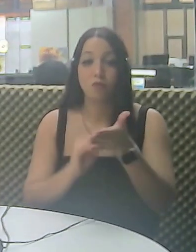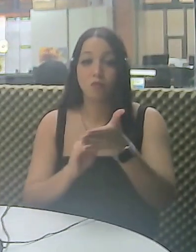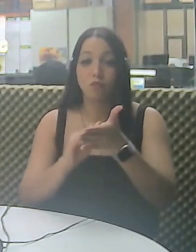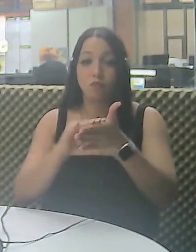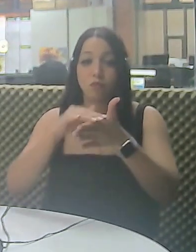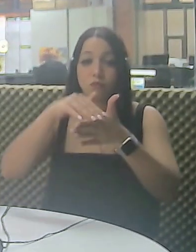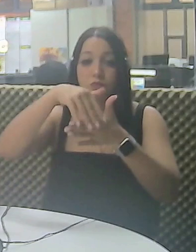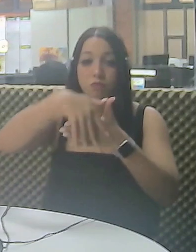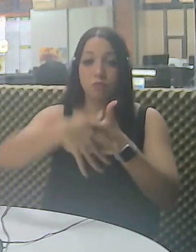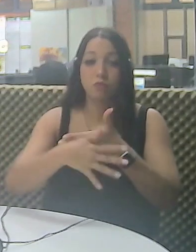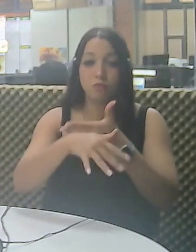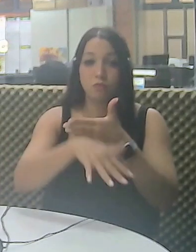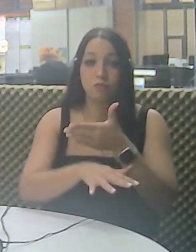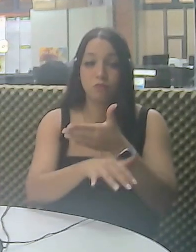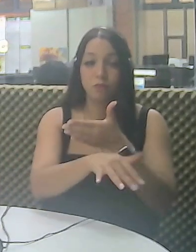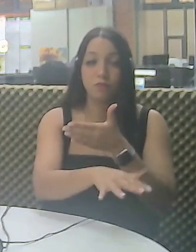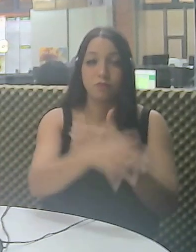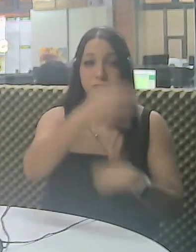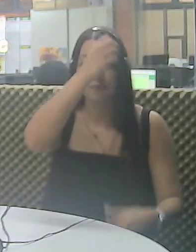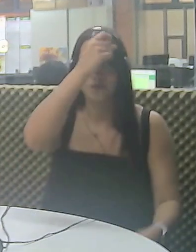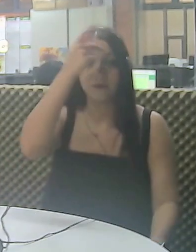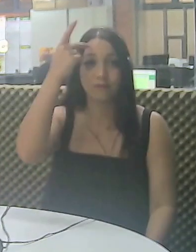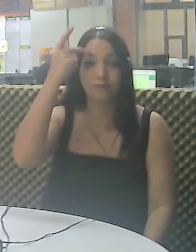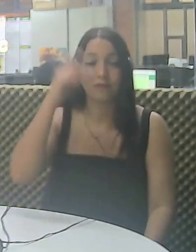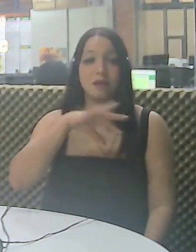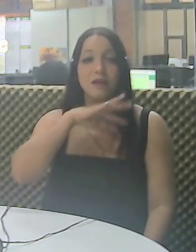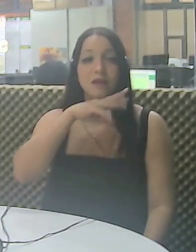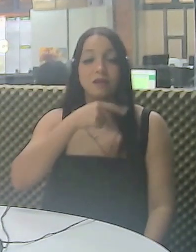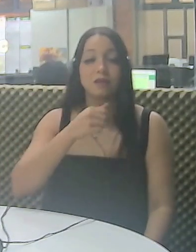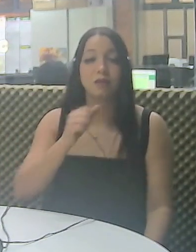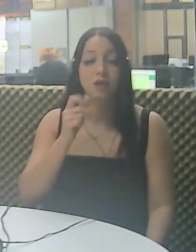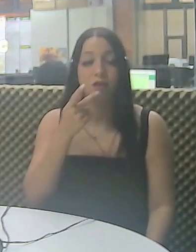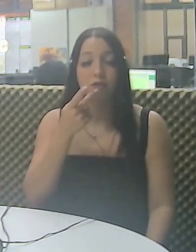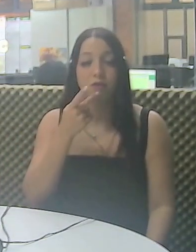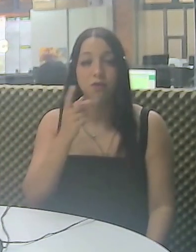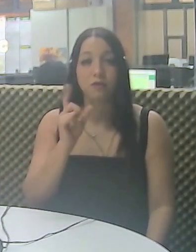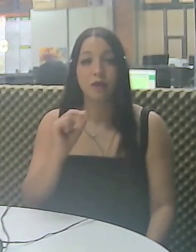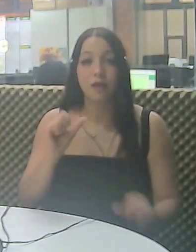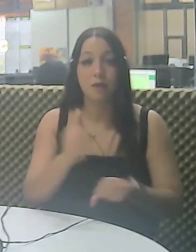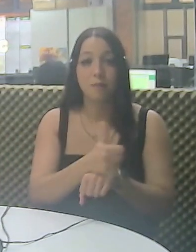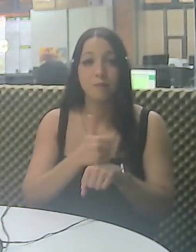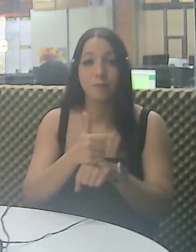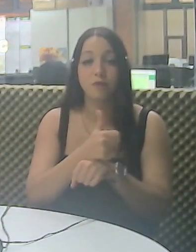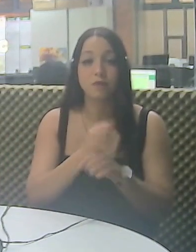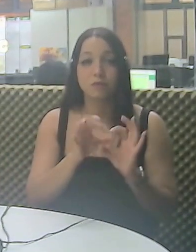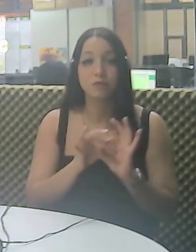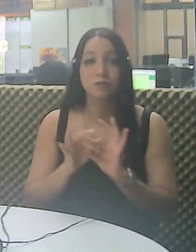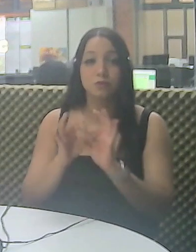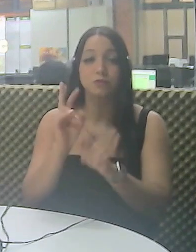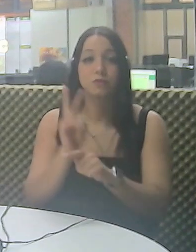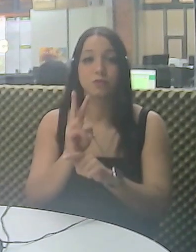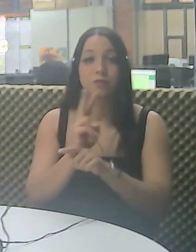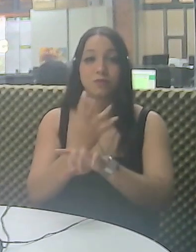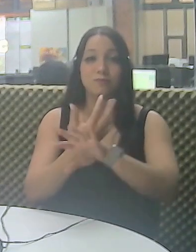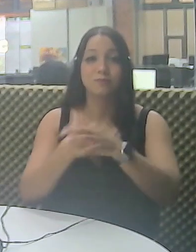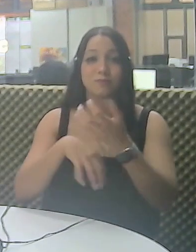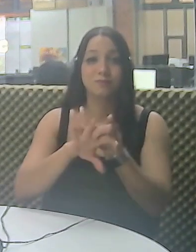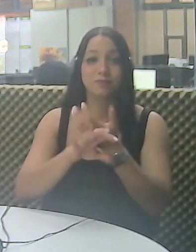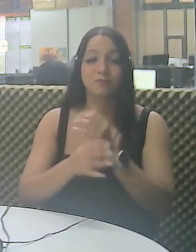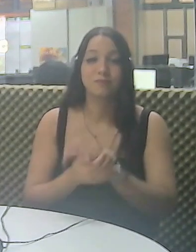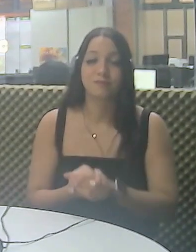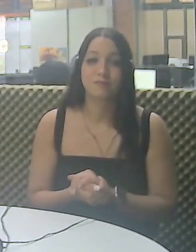água represada. O prefeito Adelmo Leão reforça que as melhorias andam lado a lado com a preservação do meio